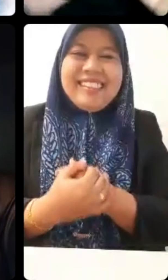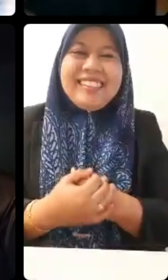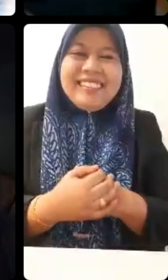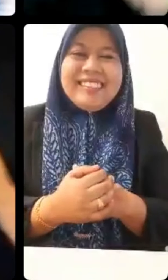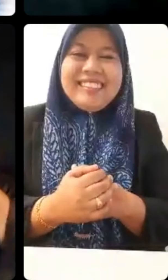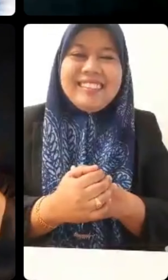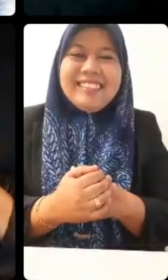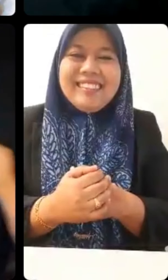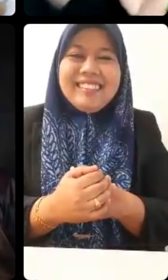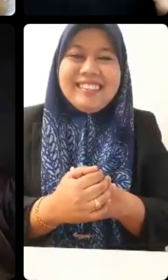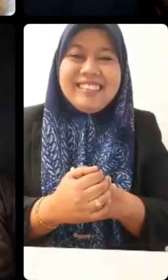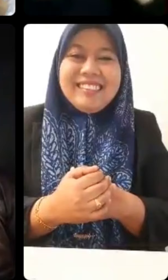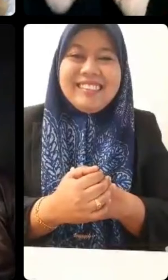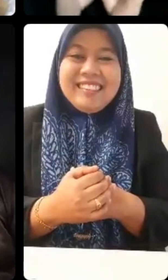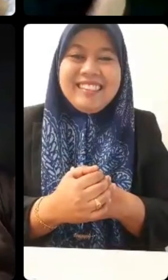Baiklah.